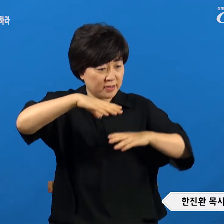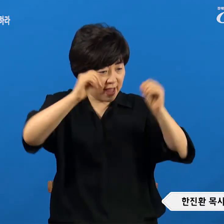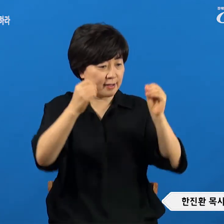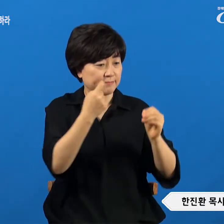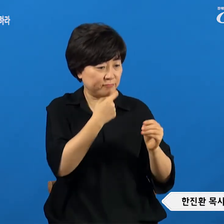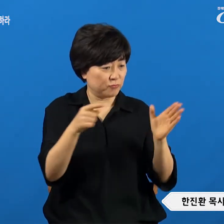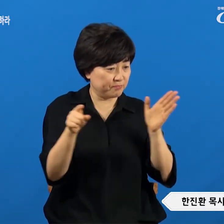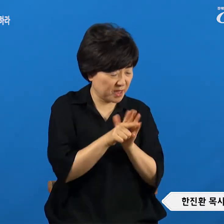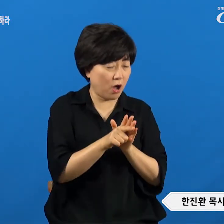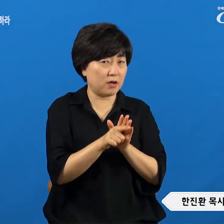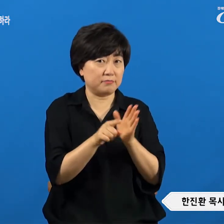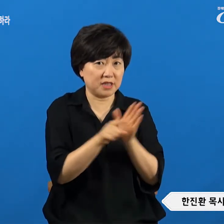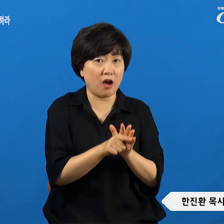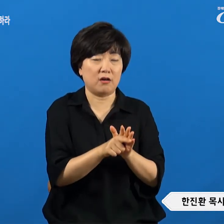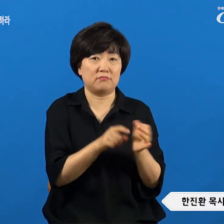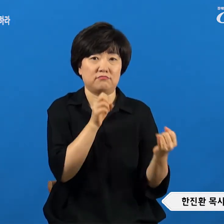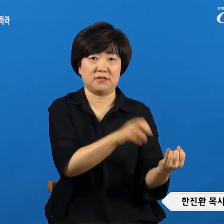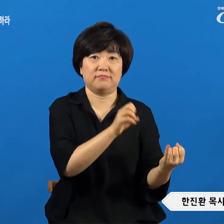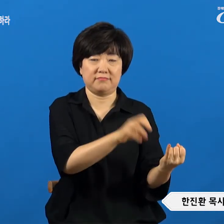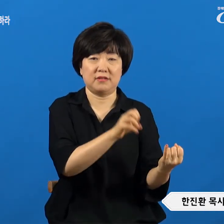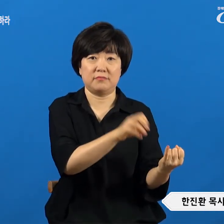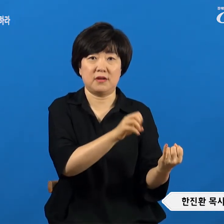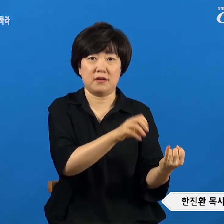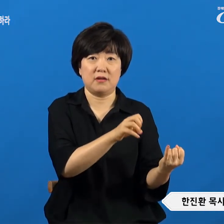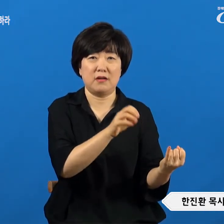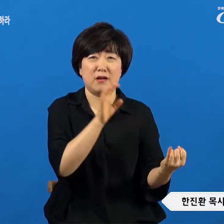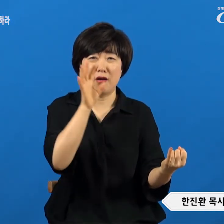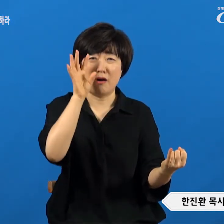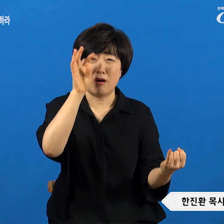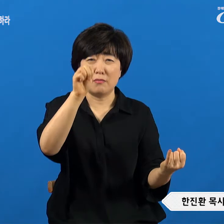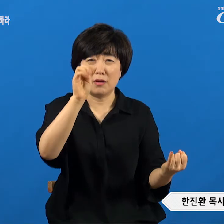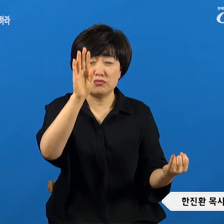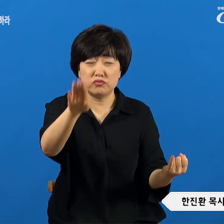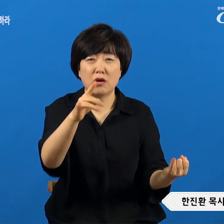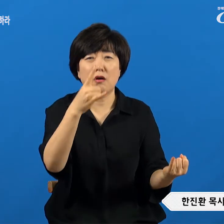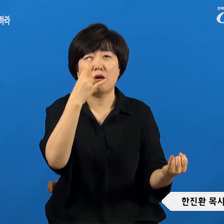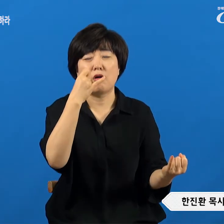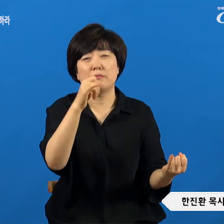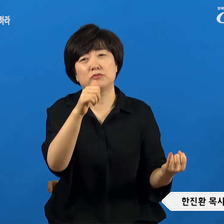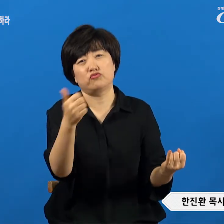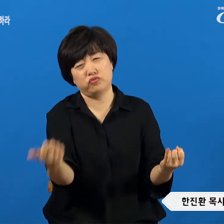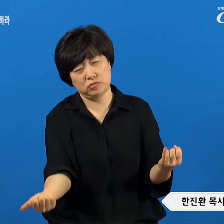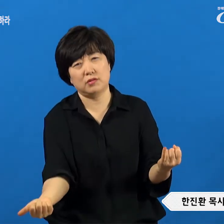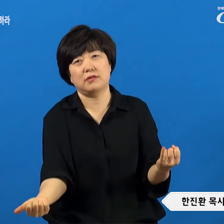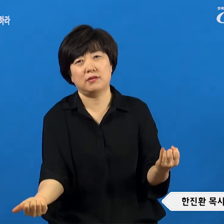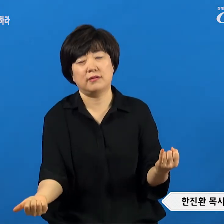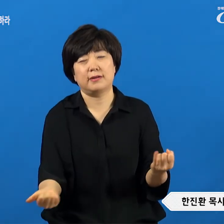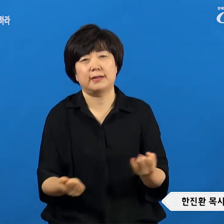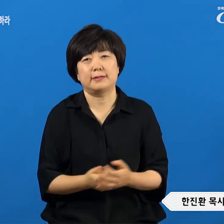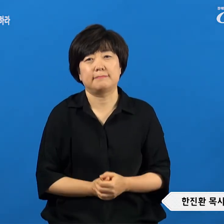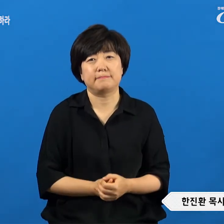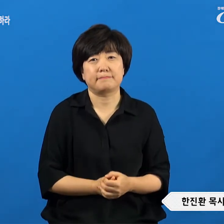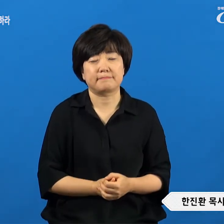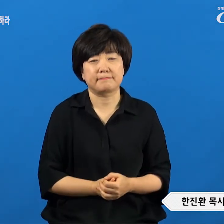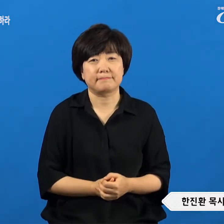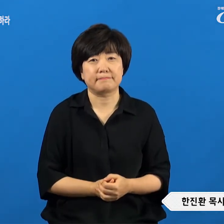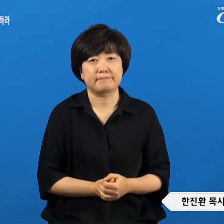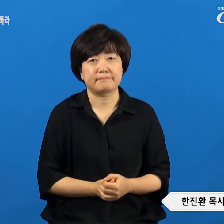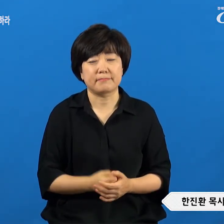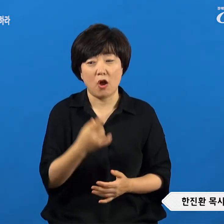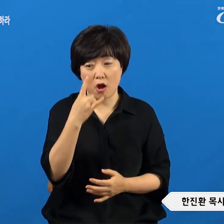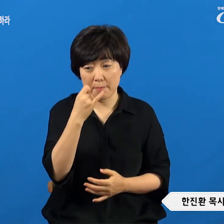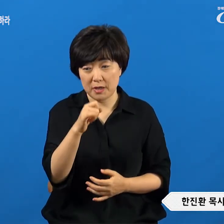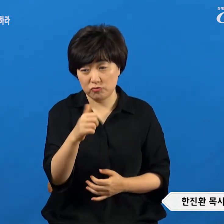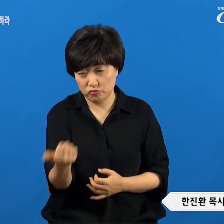했습니다. 그런데 그 엄마는 얼마 버티지 못하고 세상을 떠나고 말았습니다.